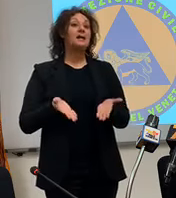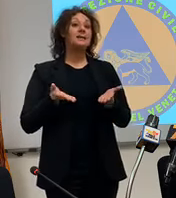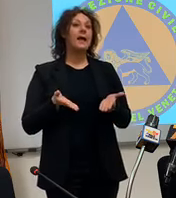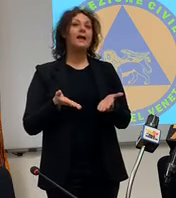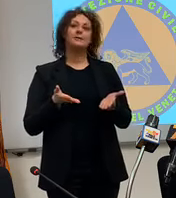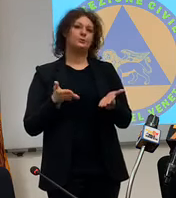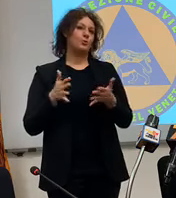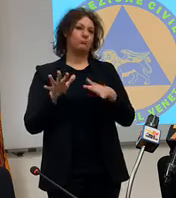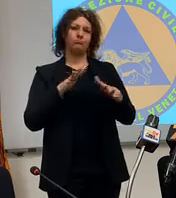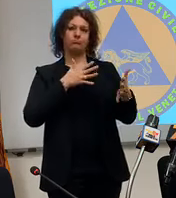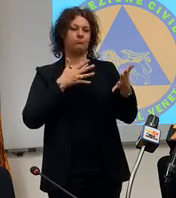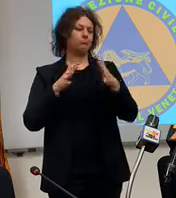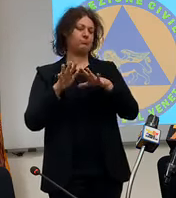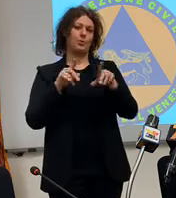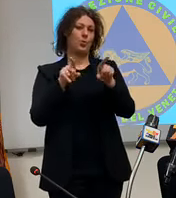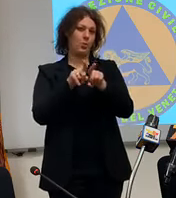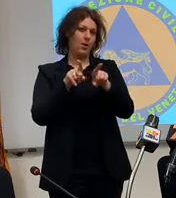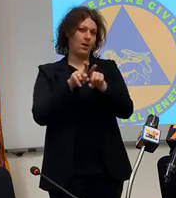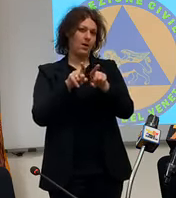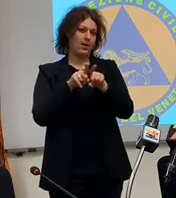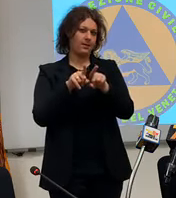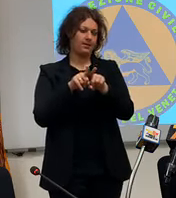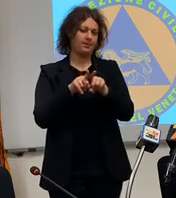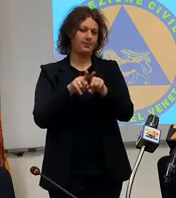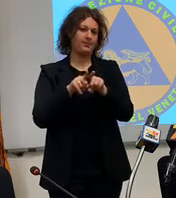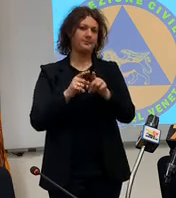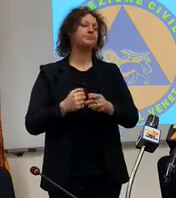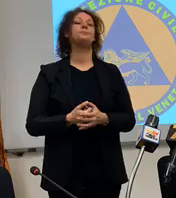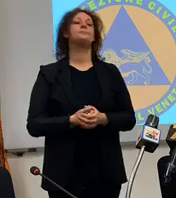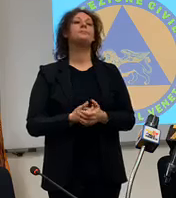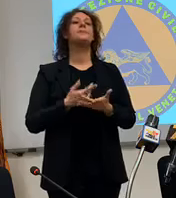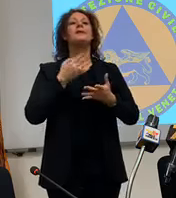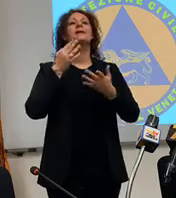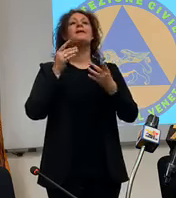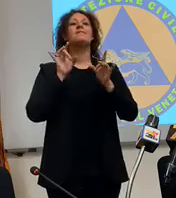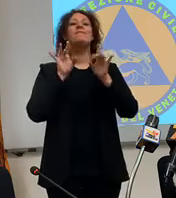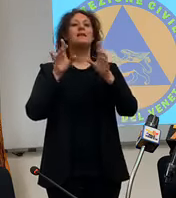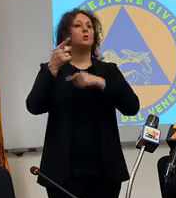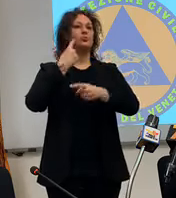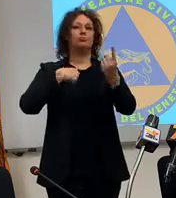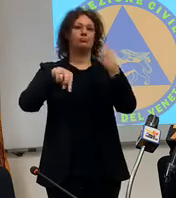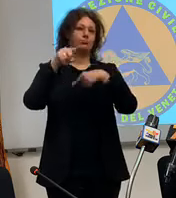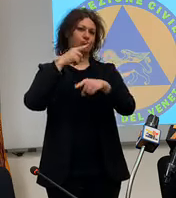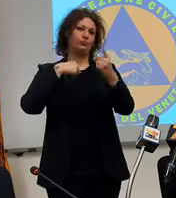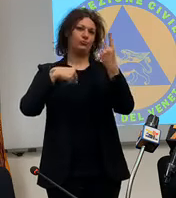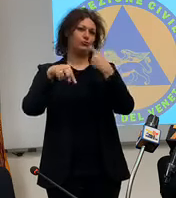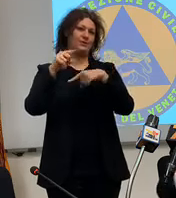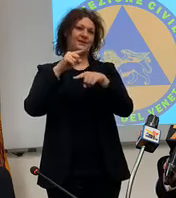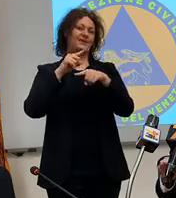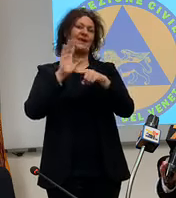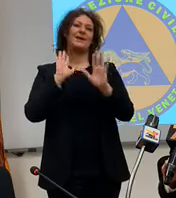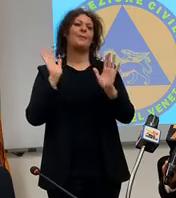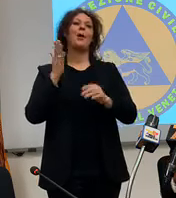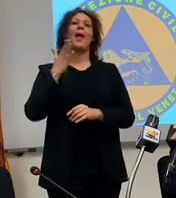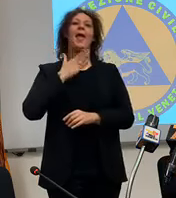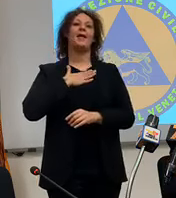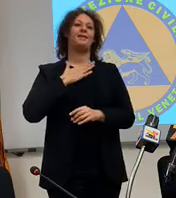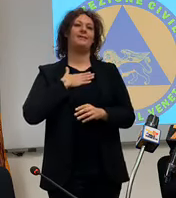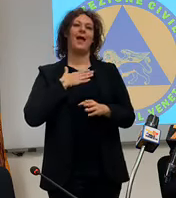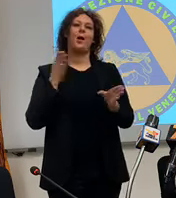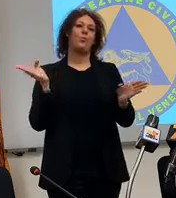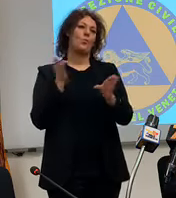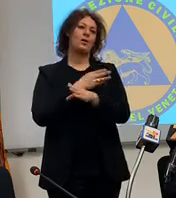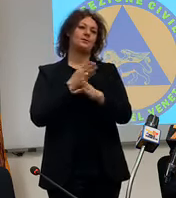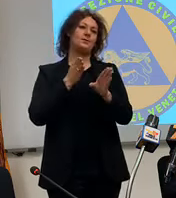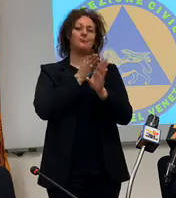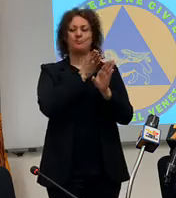meno la stessa più o meno la stessa cosa Quindi il virus circola trasversalmente in tutte le fasce di età